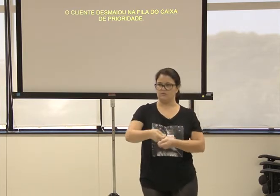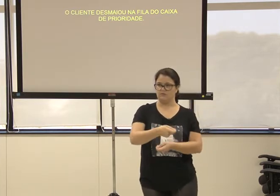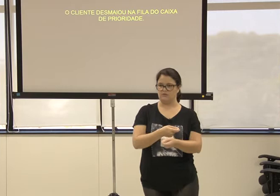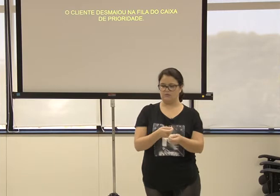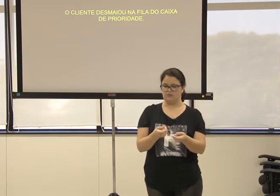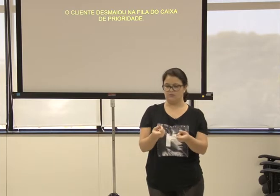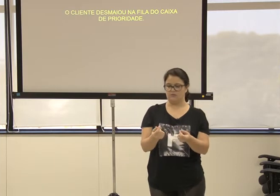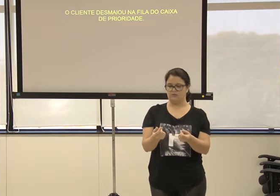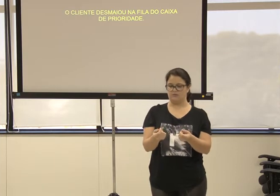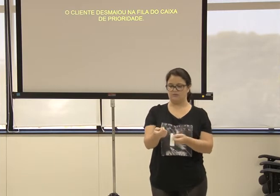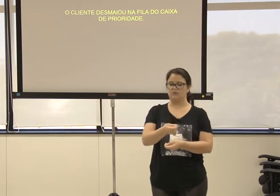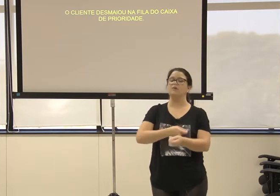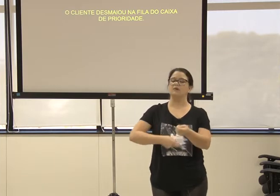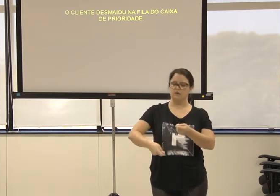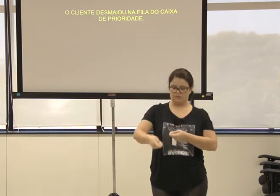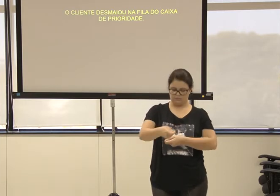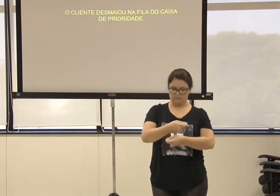Esse é o sinal de caixa?